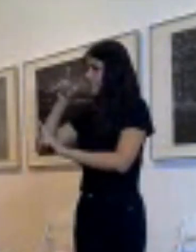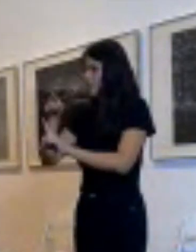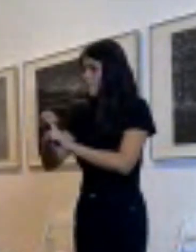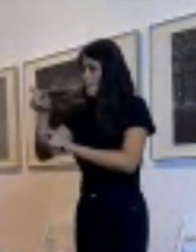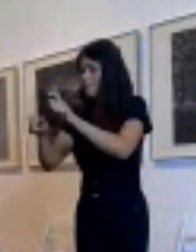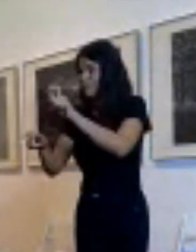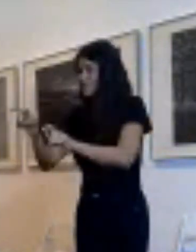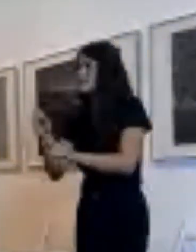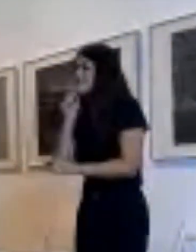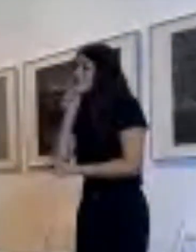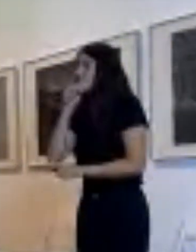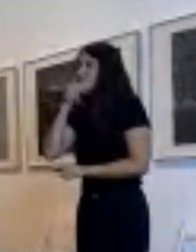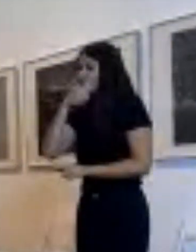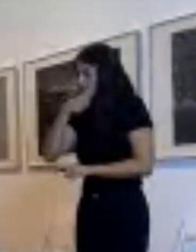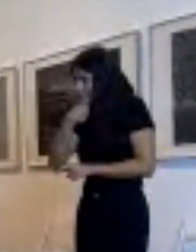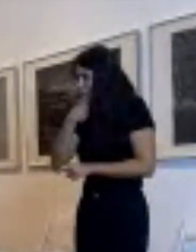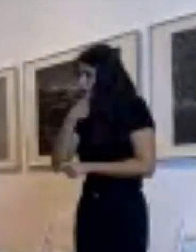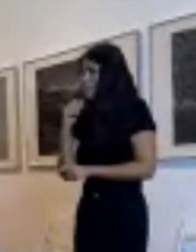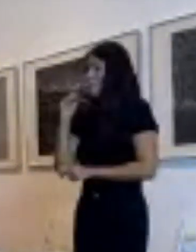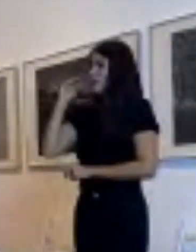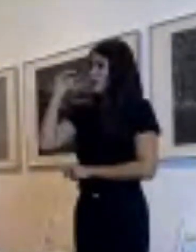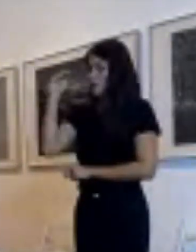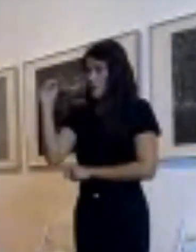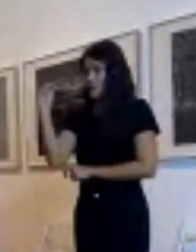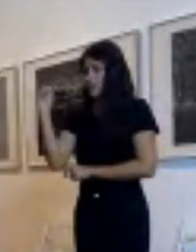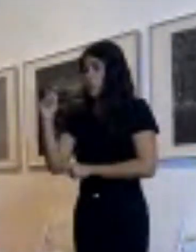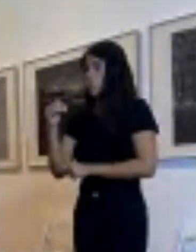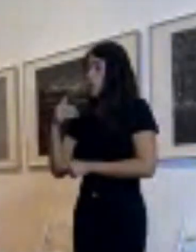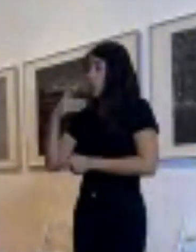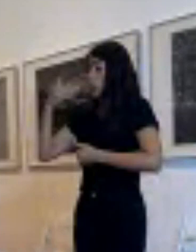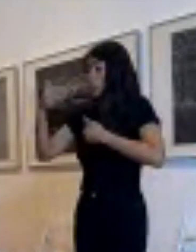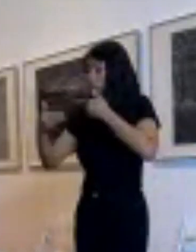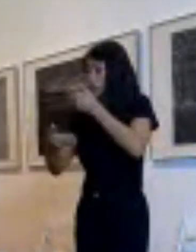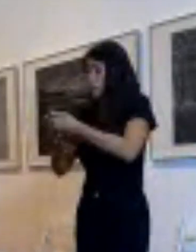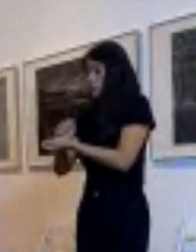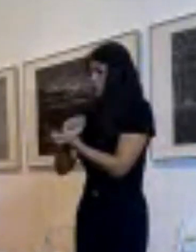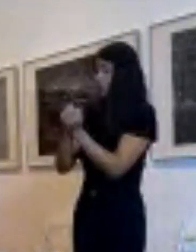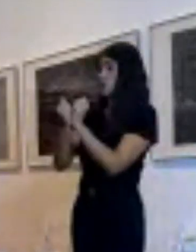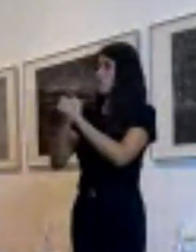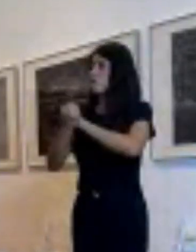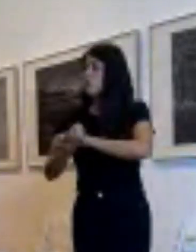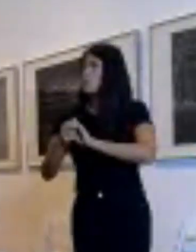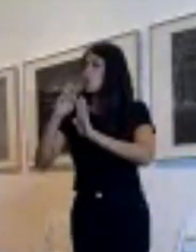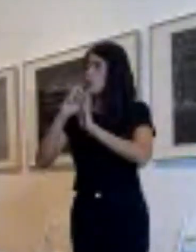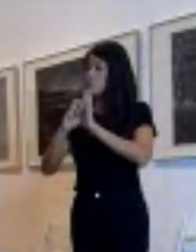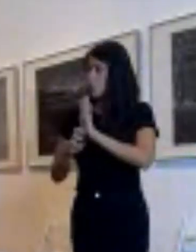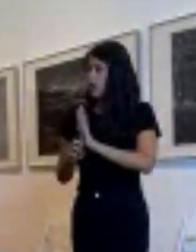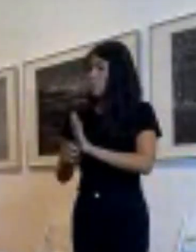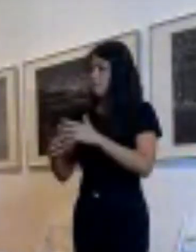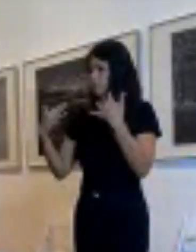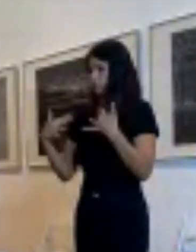personas mayores, y que con el tiempo se fue convirtiendo en un programa muy importante,